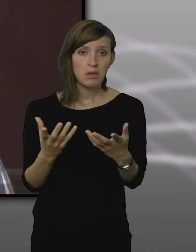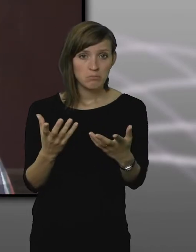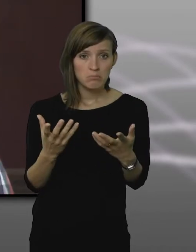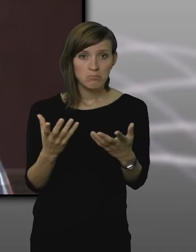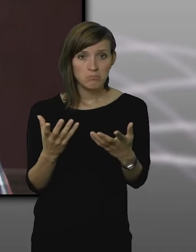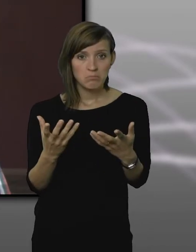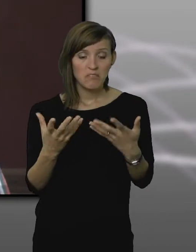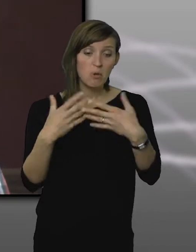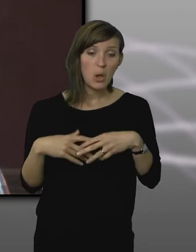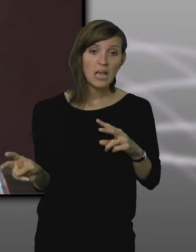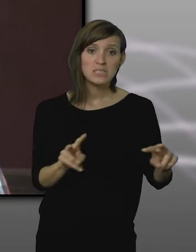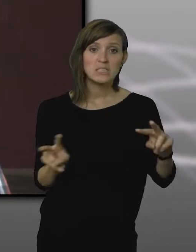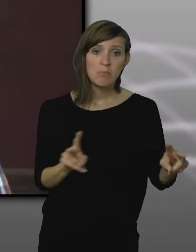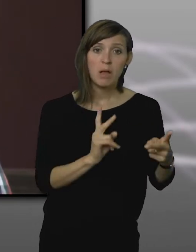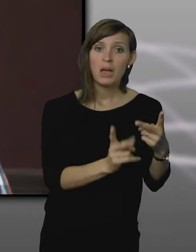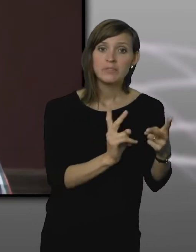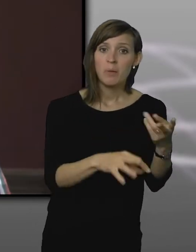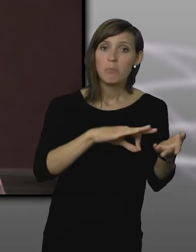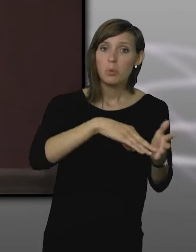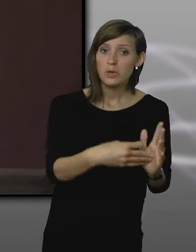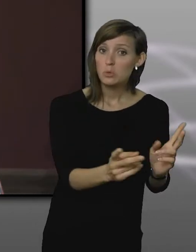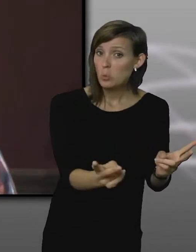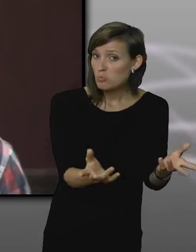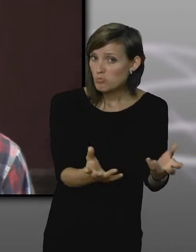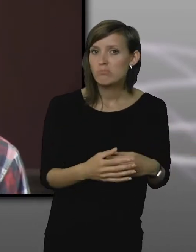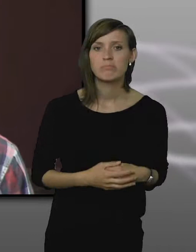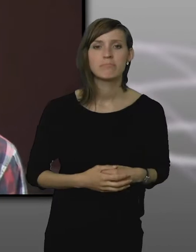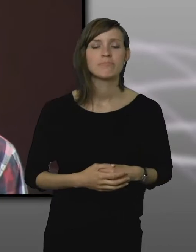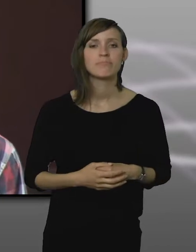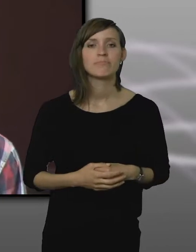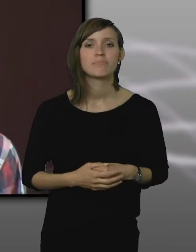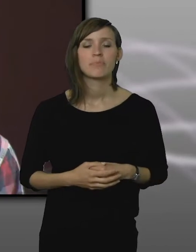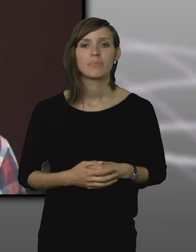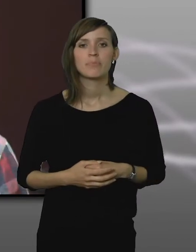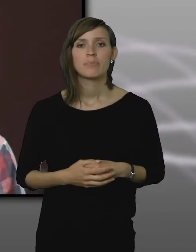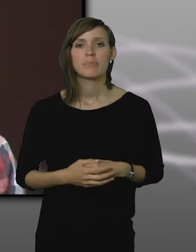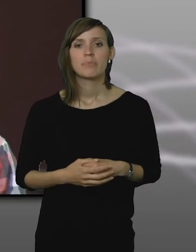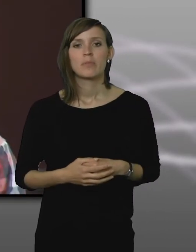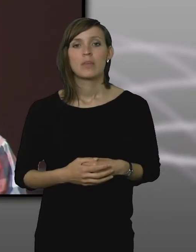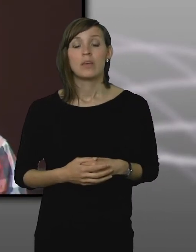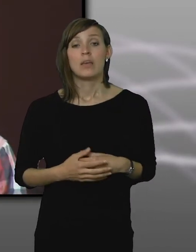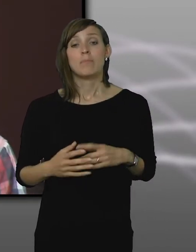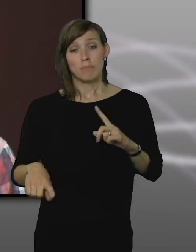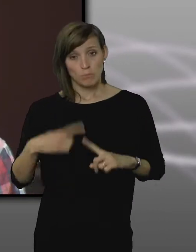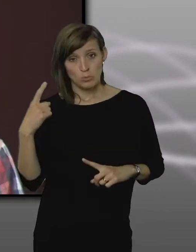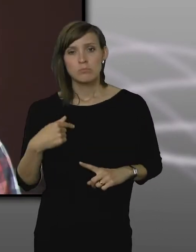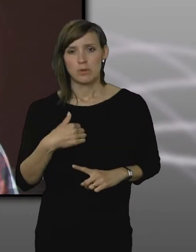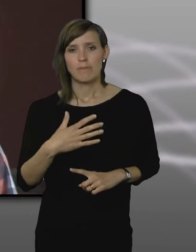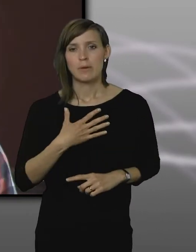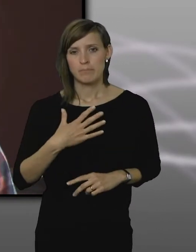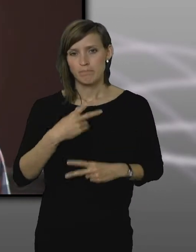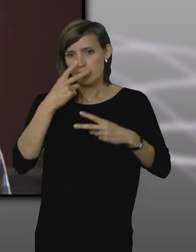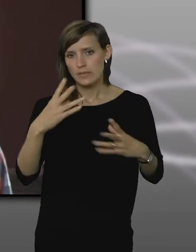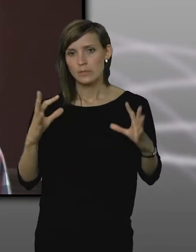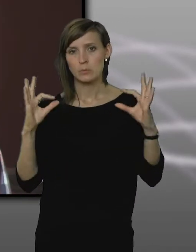andras projektsituationer. Men vi börjar med att bara visa projektet. Nu ska vi se om jag agerar här,